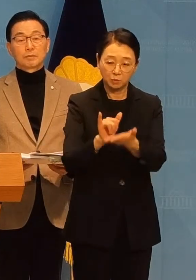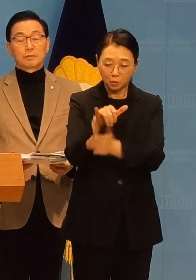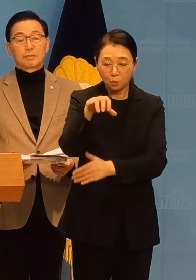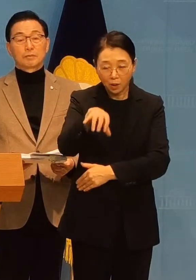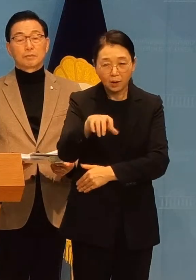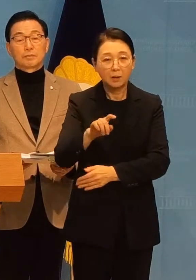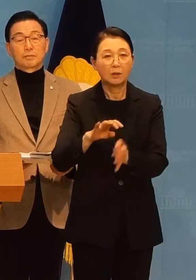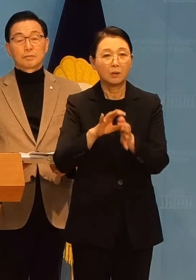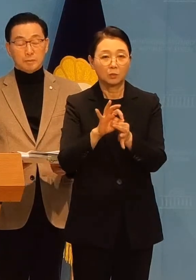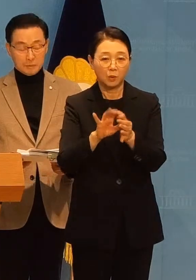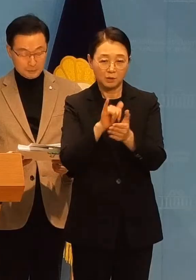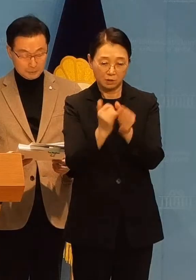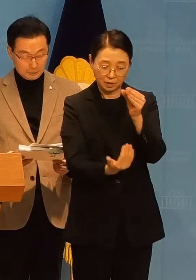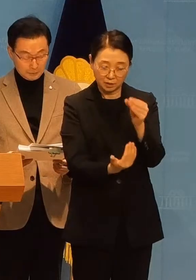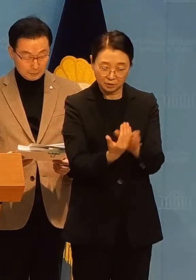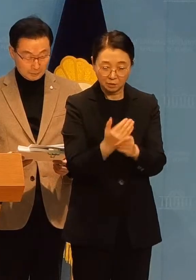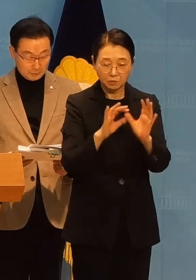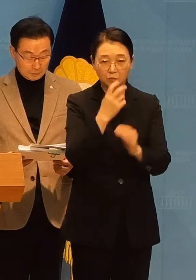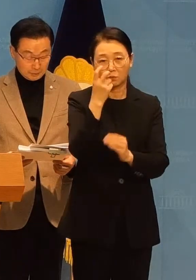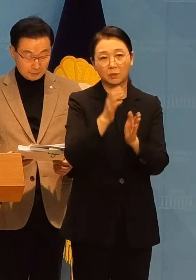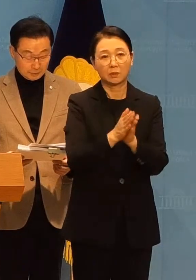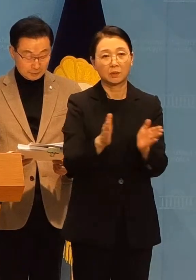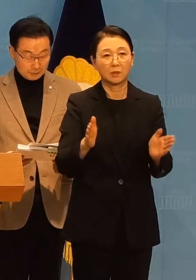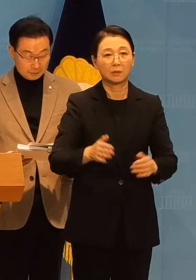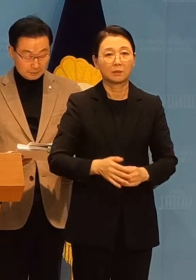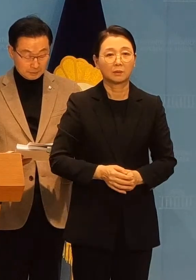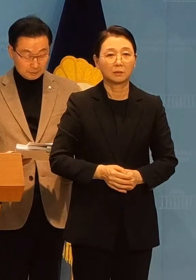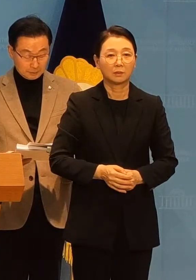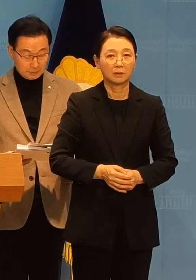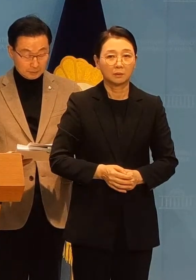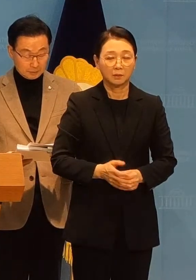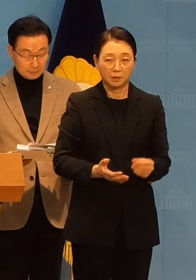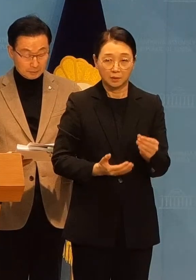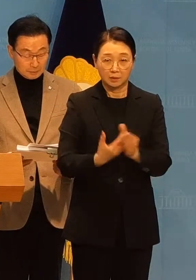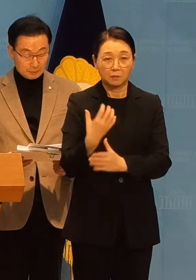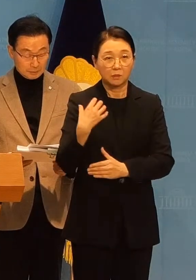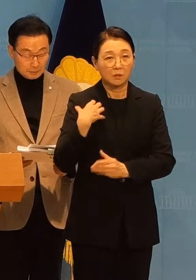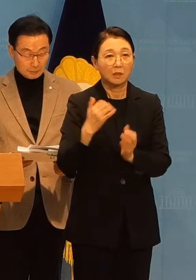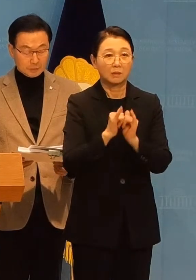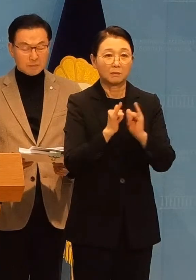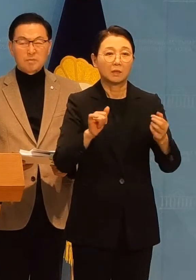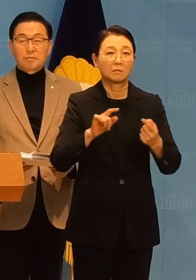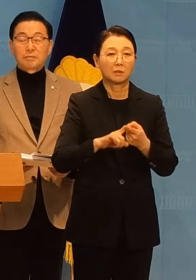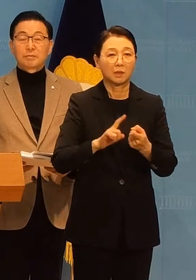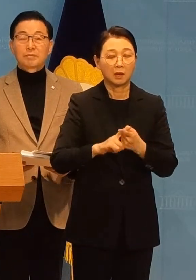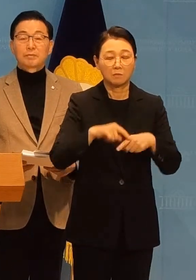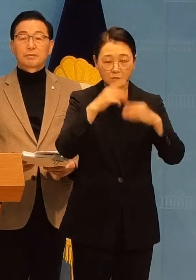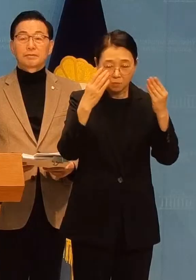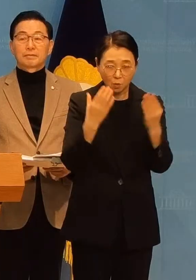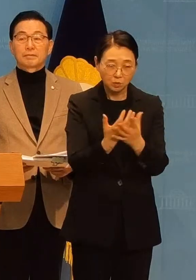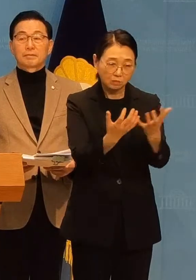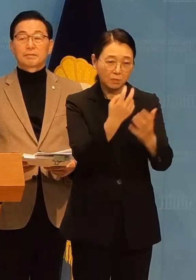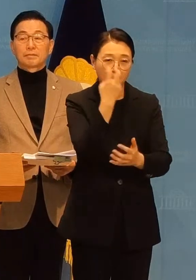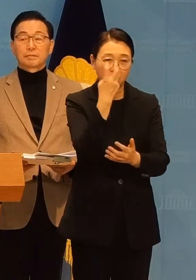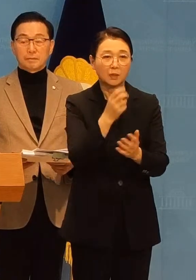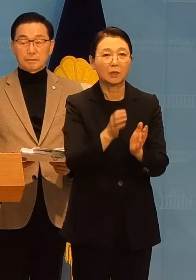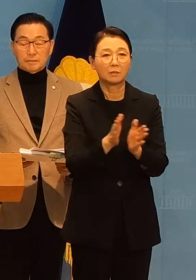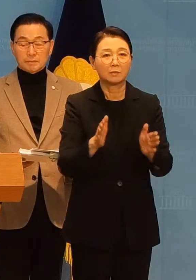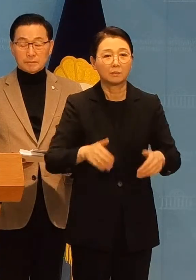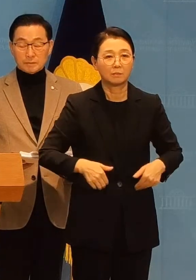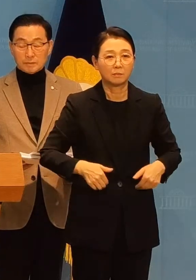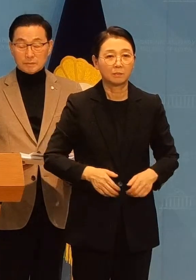무한공항 여객기 참사 국정조사가 시작됩니다. 참사에 책임 있는 이들에 대한 전면 수사가 개시돼야